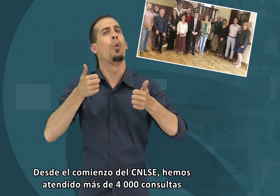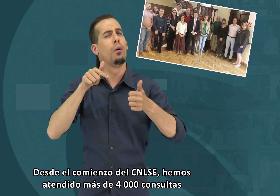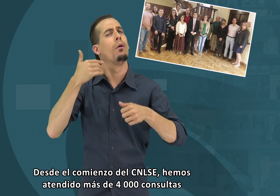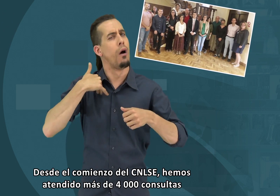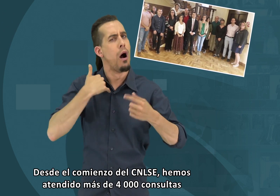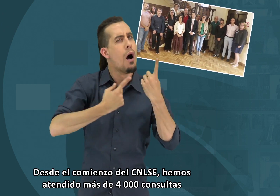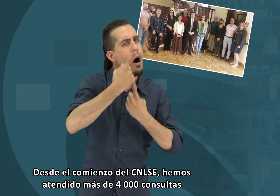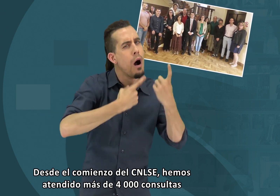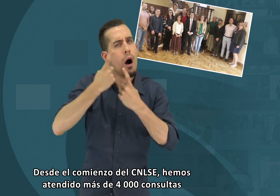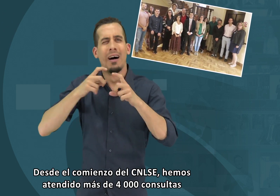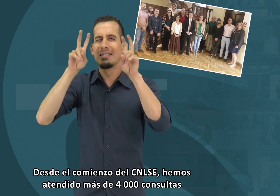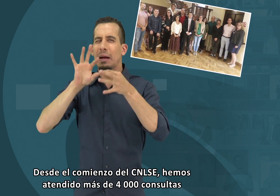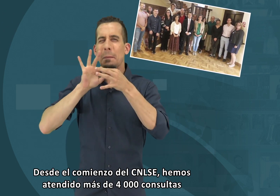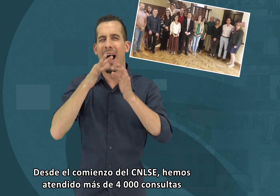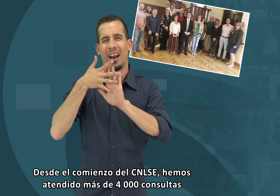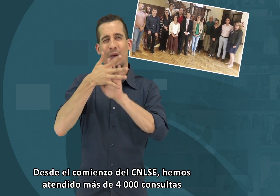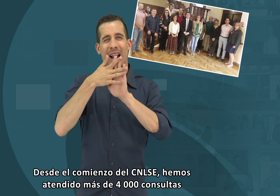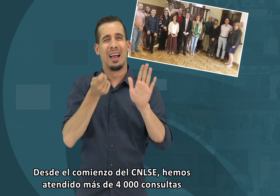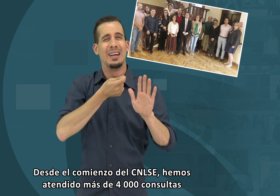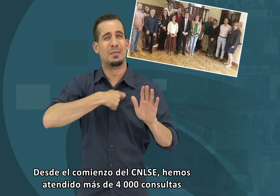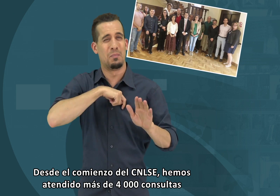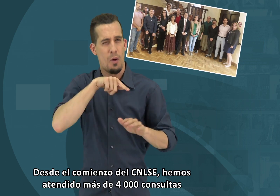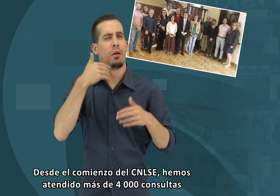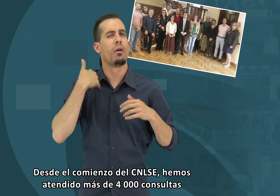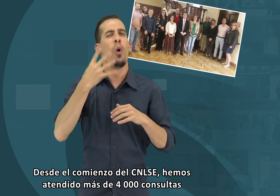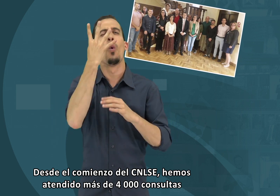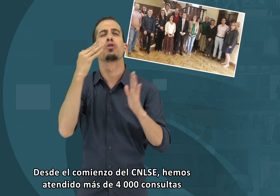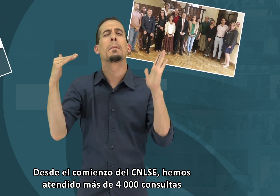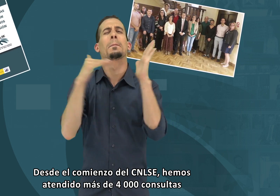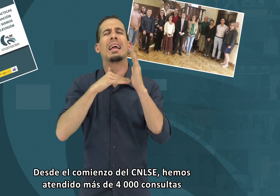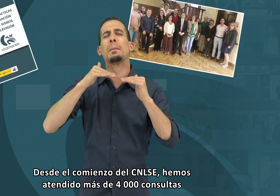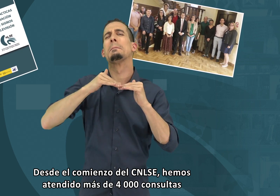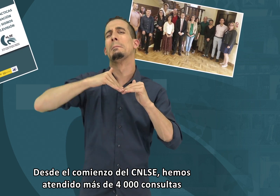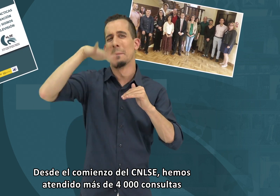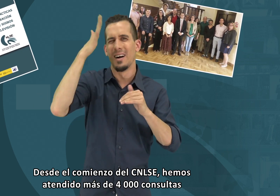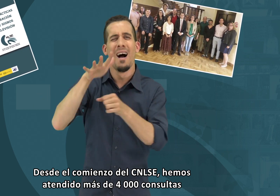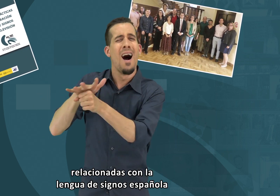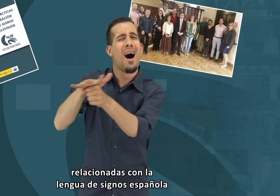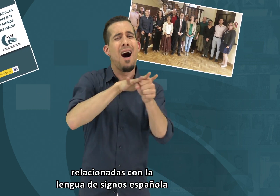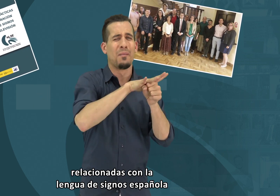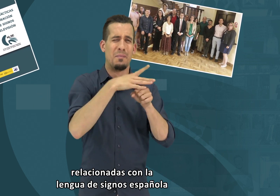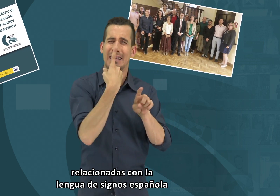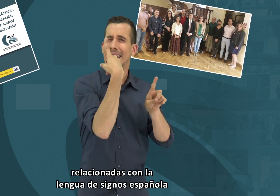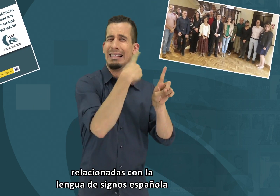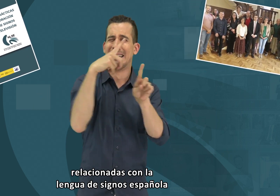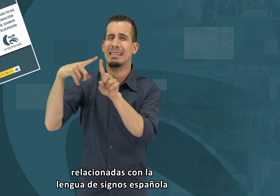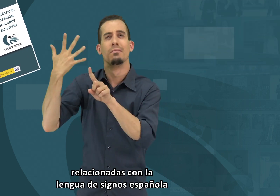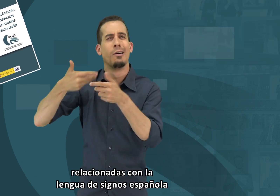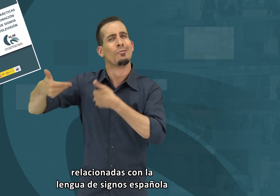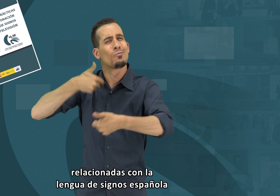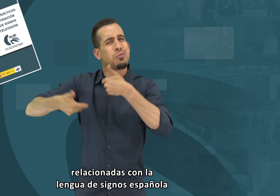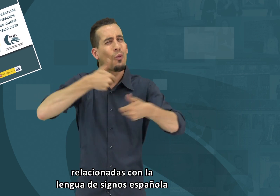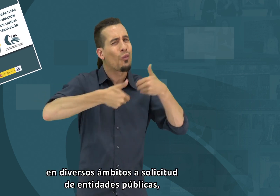Desde el comienzo del CNLSE hemos atendido más de 4.000 consultas relacionadas con la lengua de signos